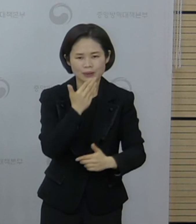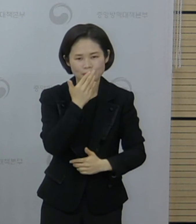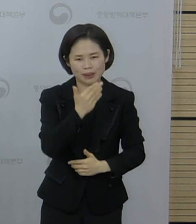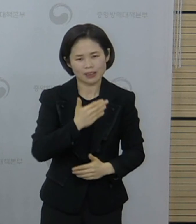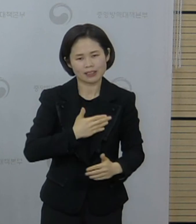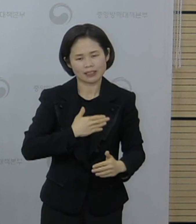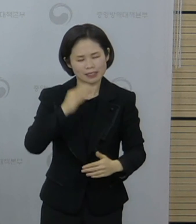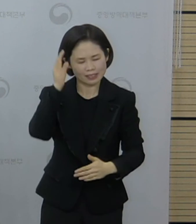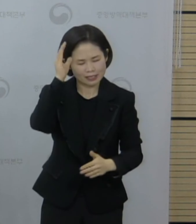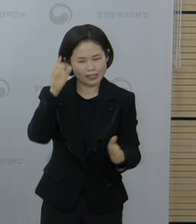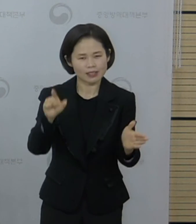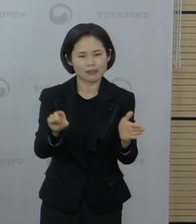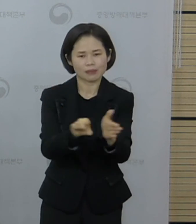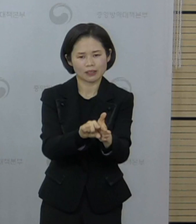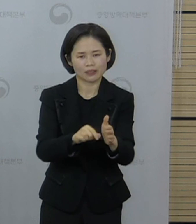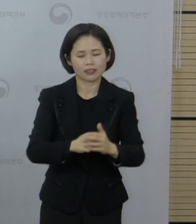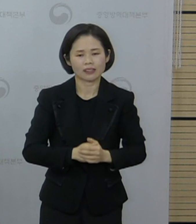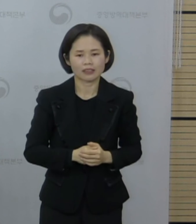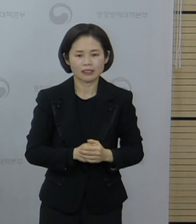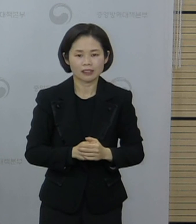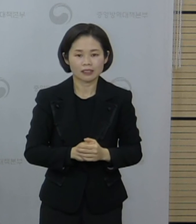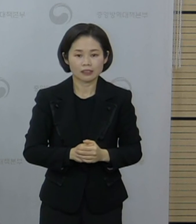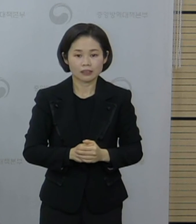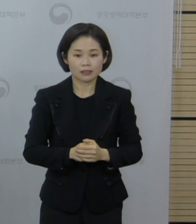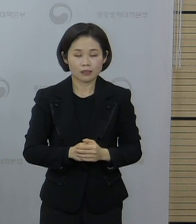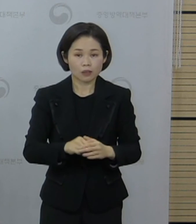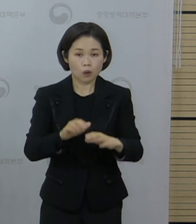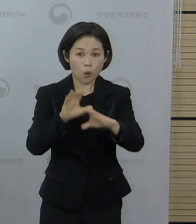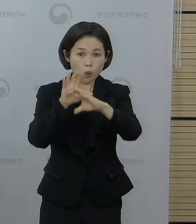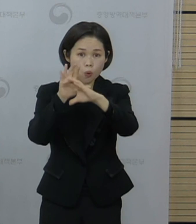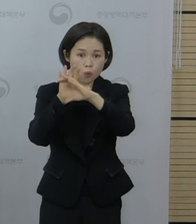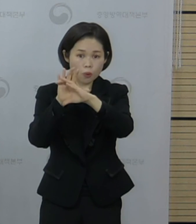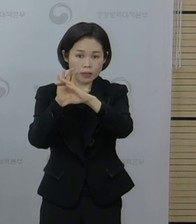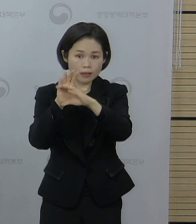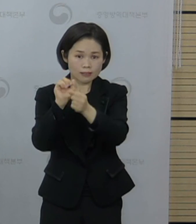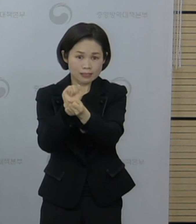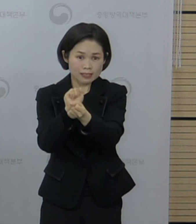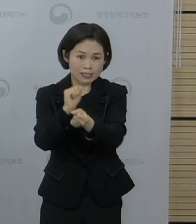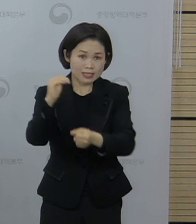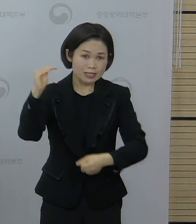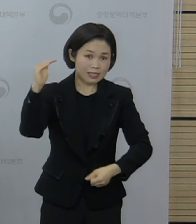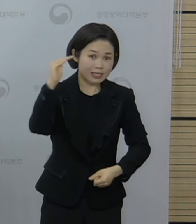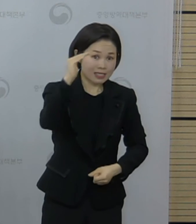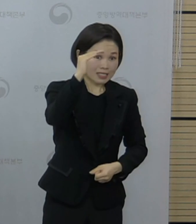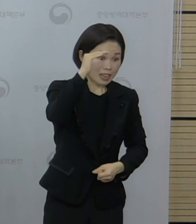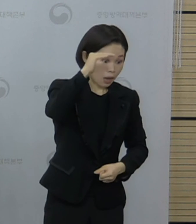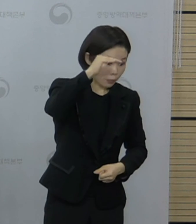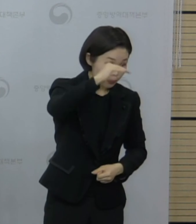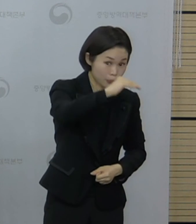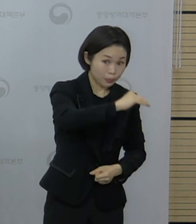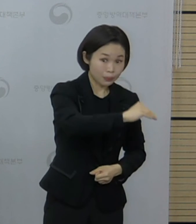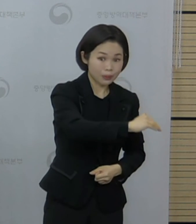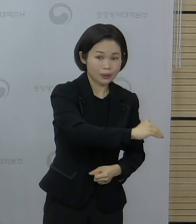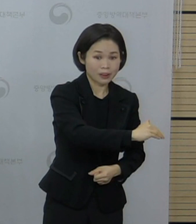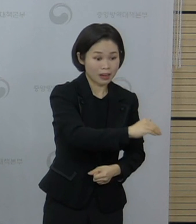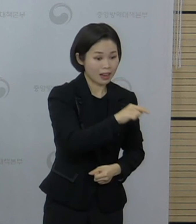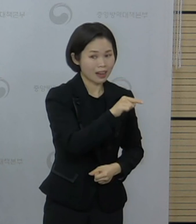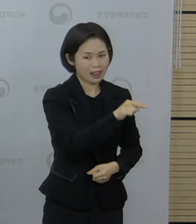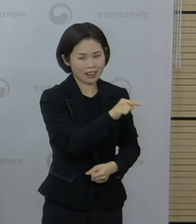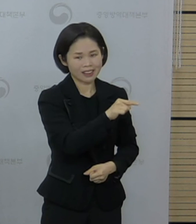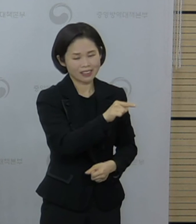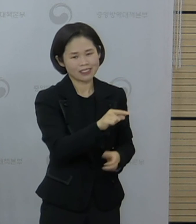있습니다 언젠가는 반전도 될 것이라고 조심스럽게 기대를 해보고 그렇게 되도록